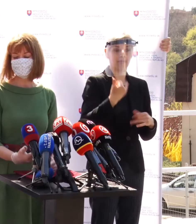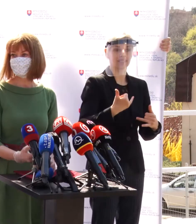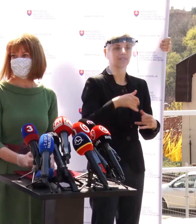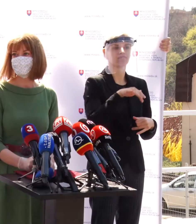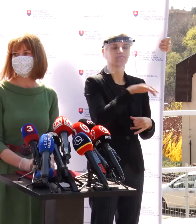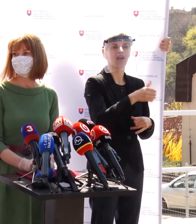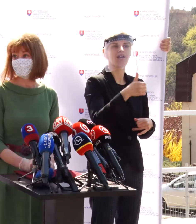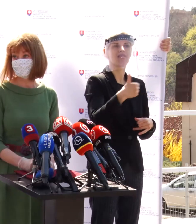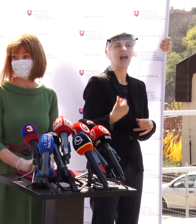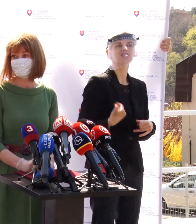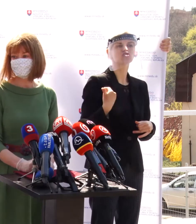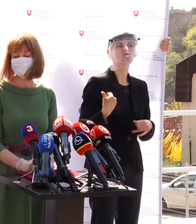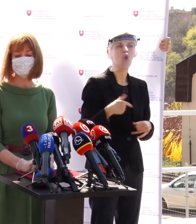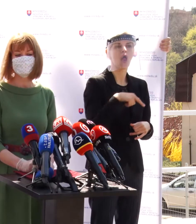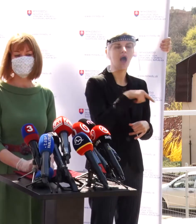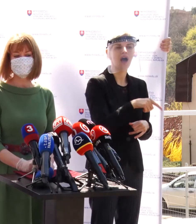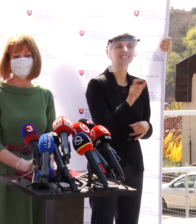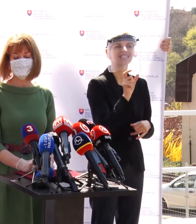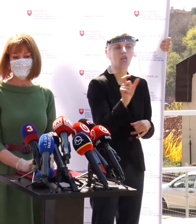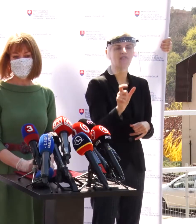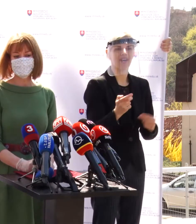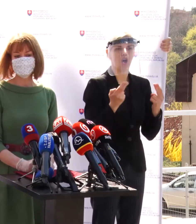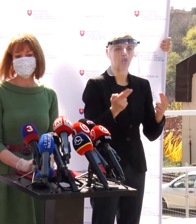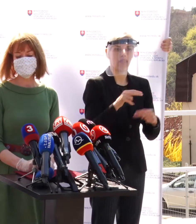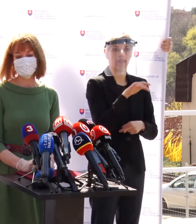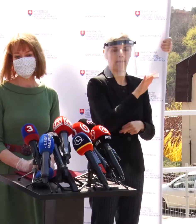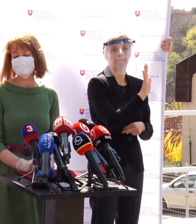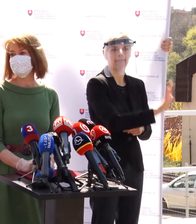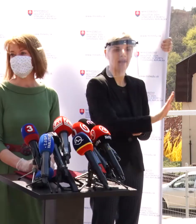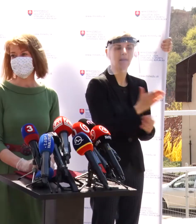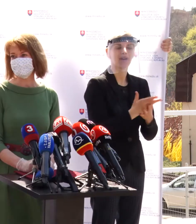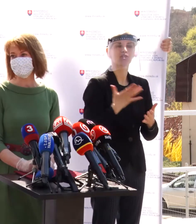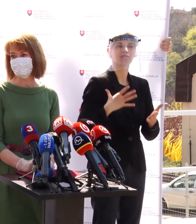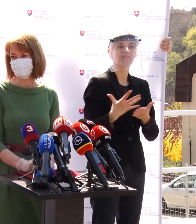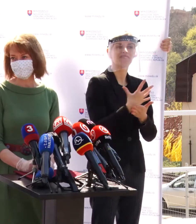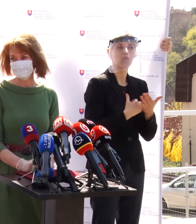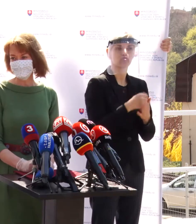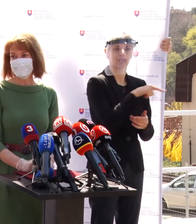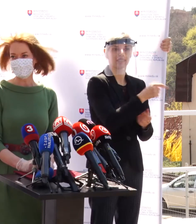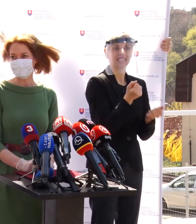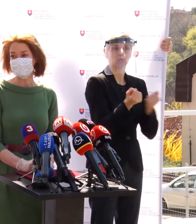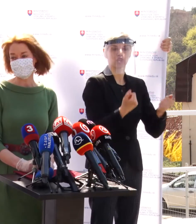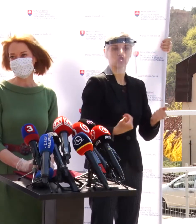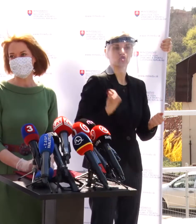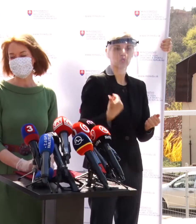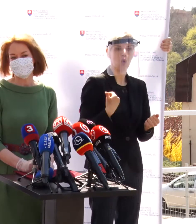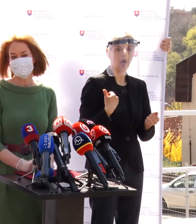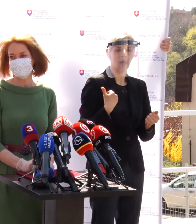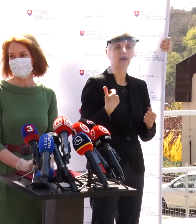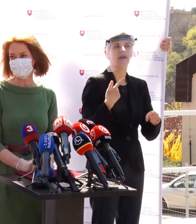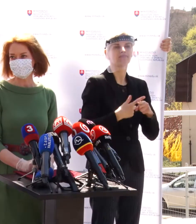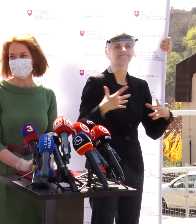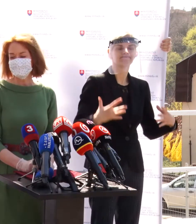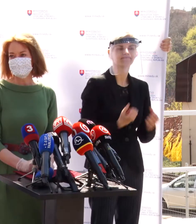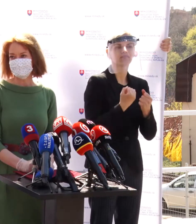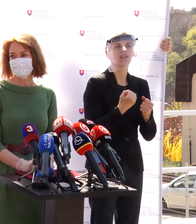tam prebieha experimentálne overovanie tohto slovného hodnotenia. A preto vlastne chceme využiť skúsenosti týchto škôl a práve začať organizovať webináre